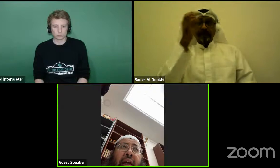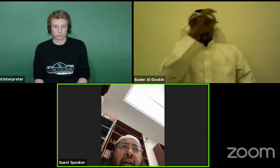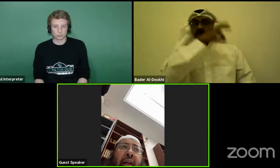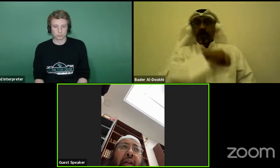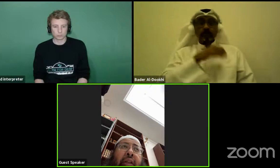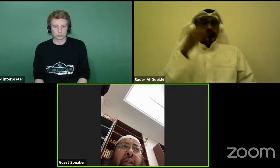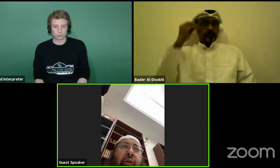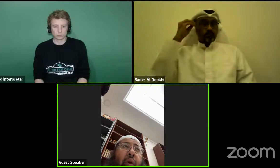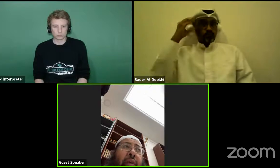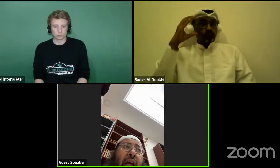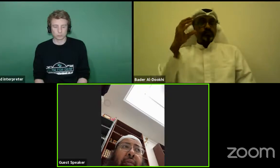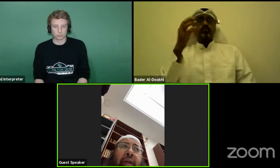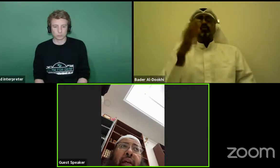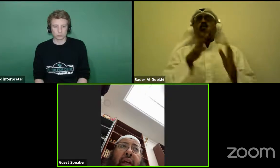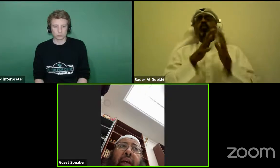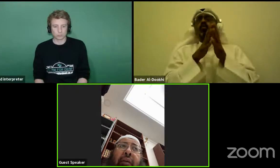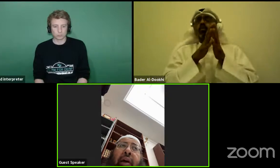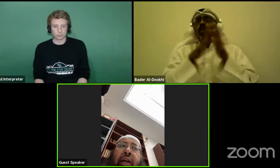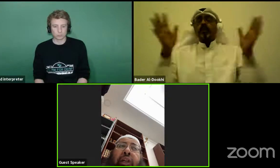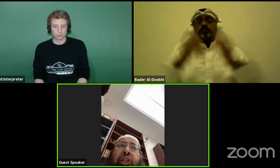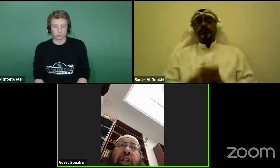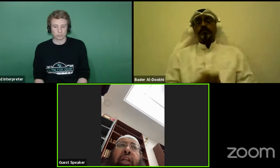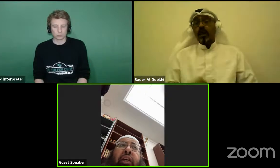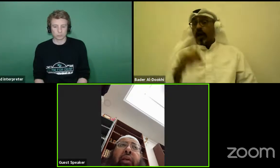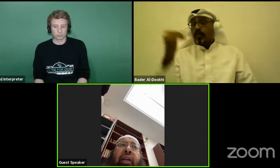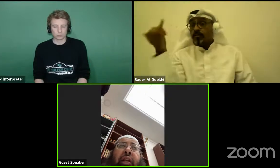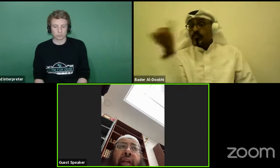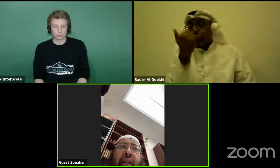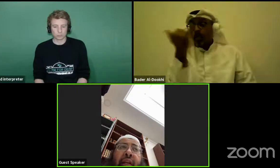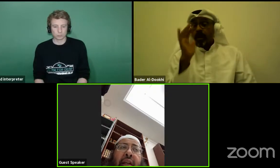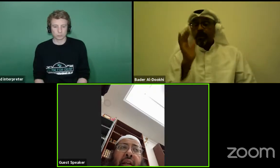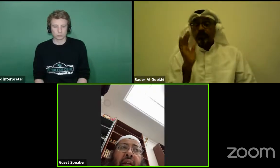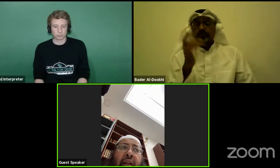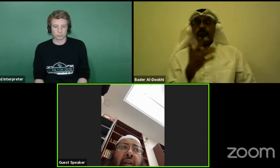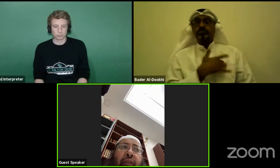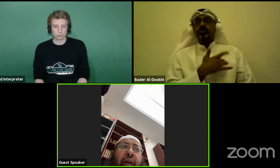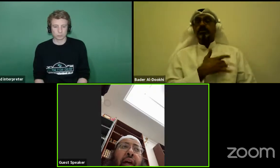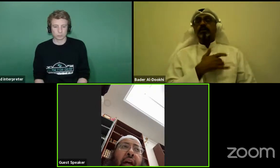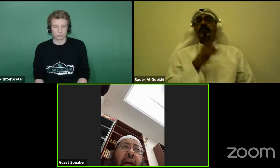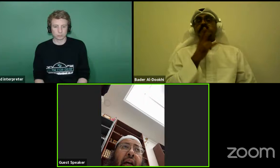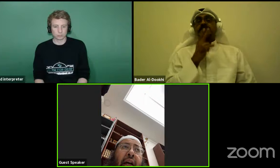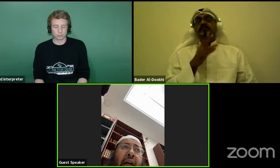عظيمة، ومن أهمها ما يرجع إلى الإيمان.